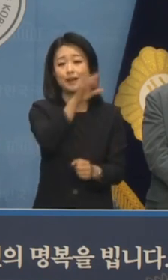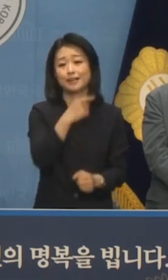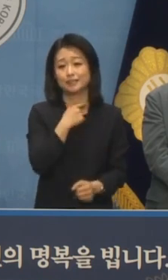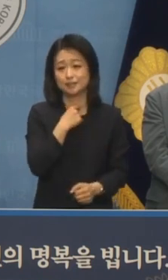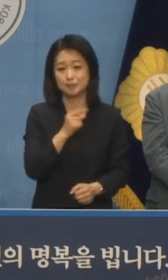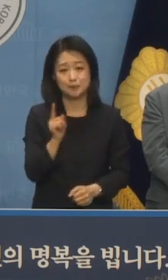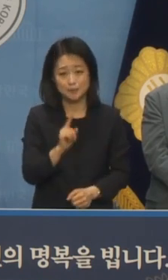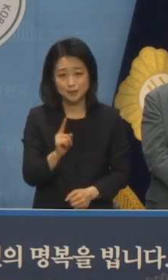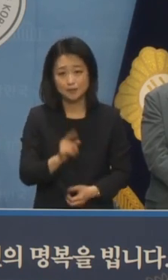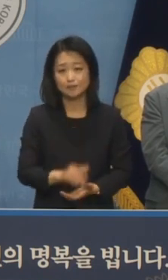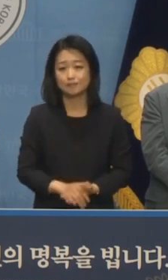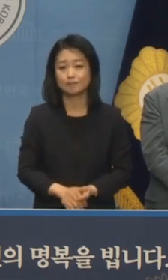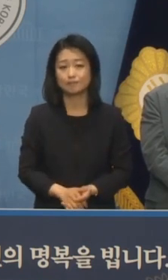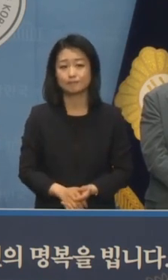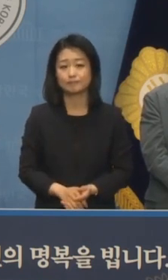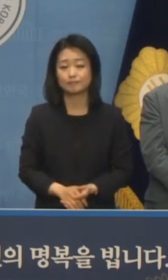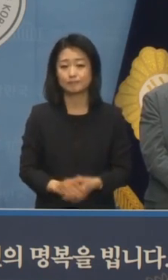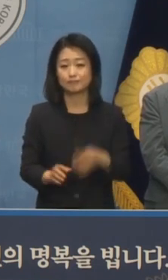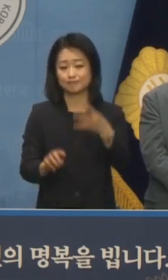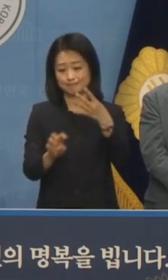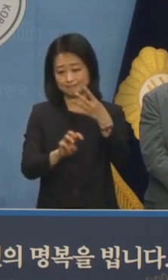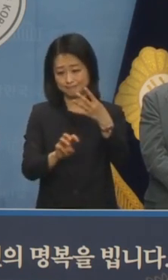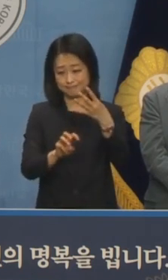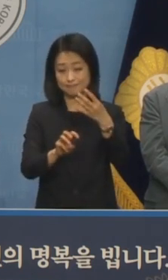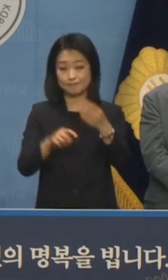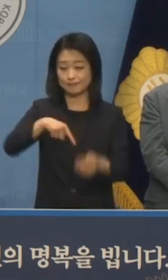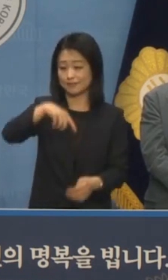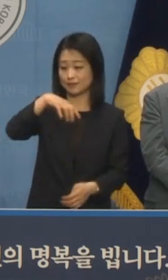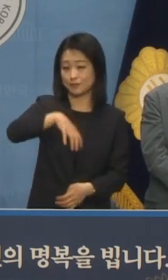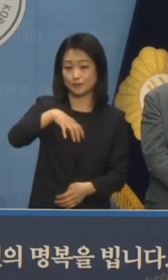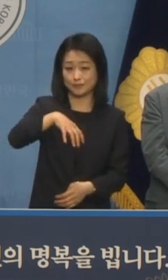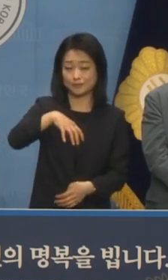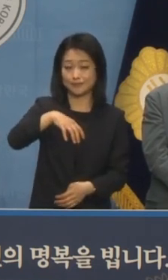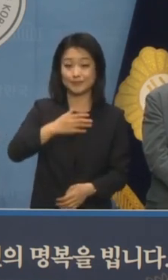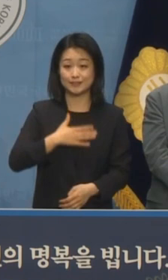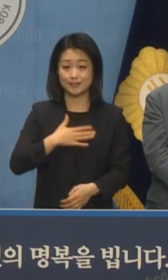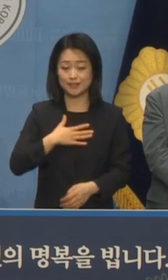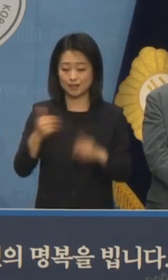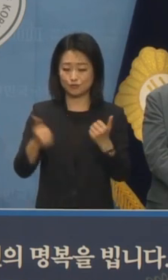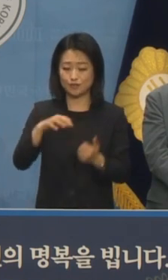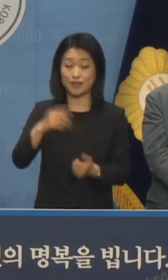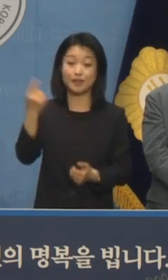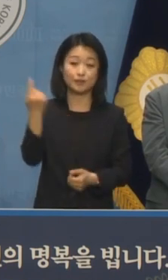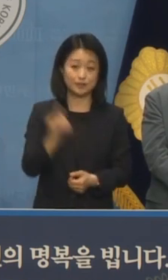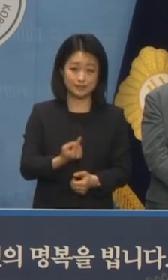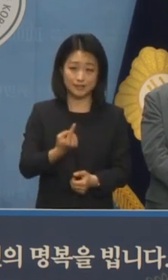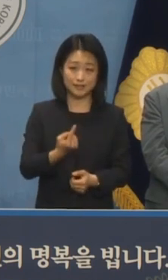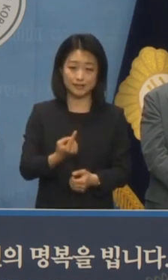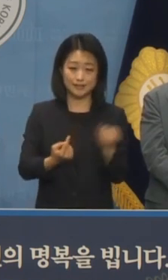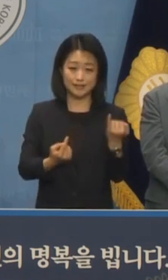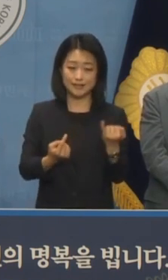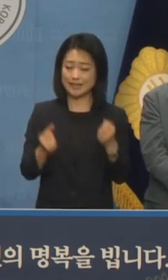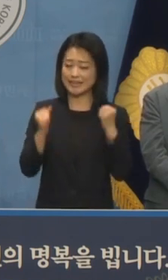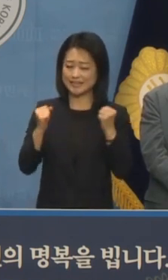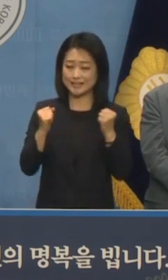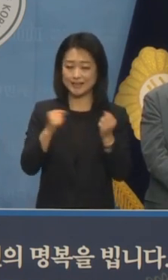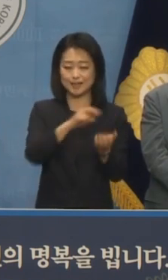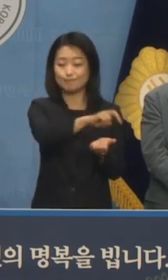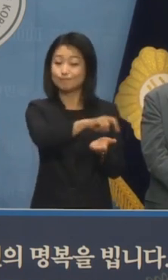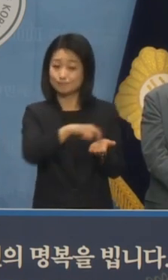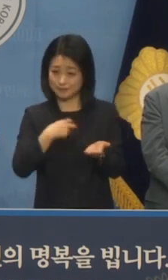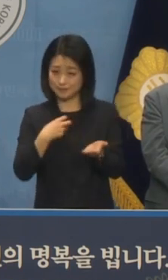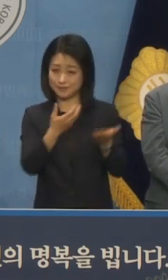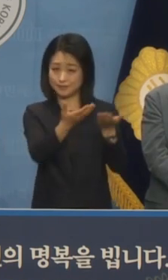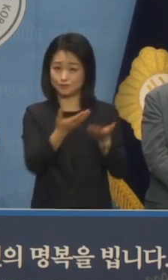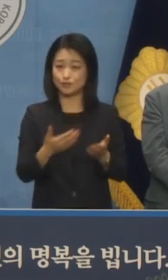싶습니다. 4월 30일 이곳에 제가 올 때 고인은 제게 응원의 메시지를